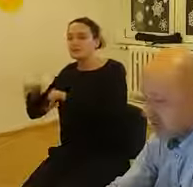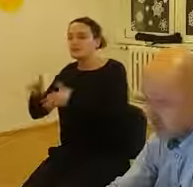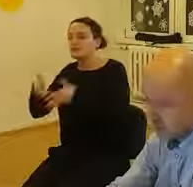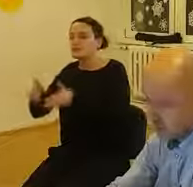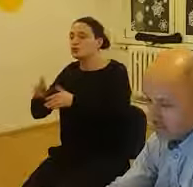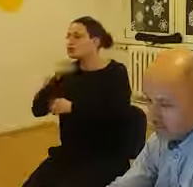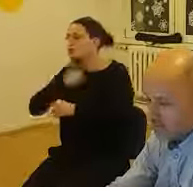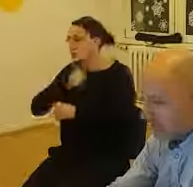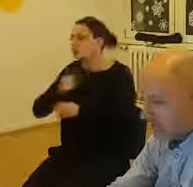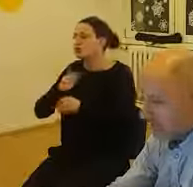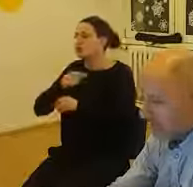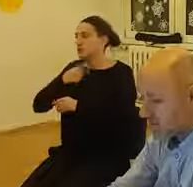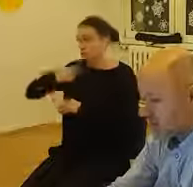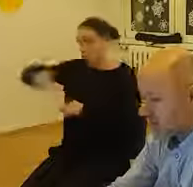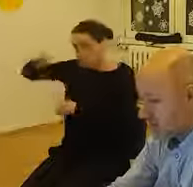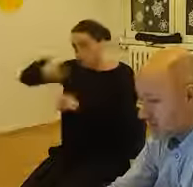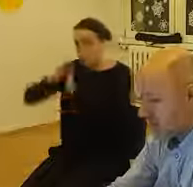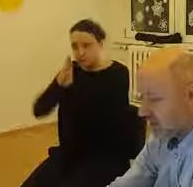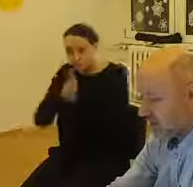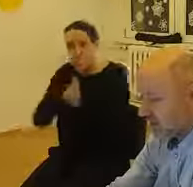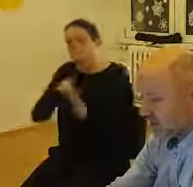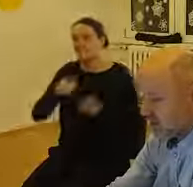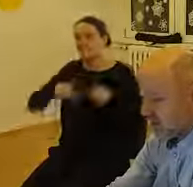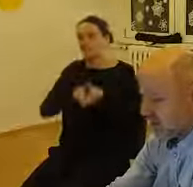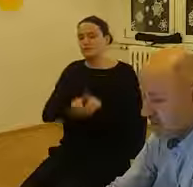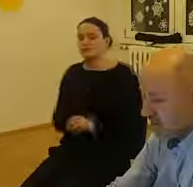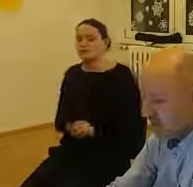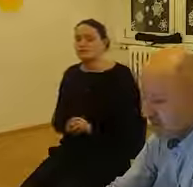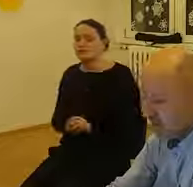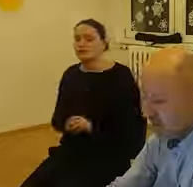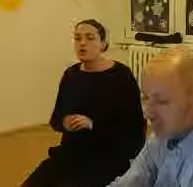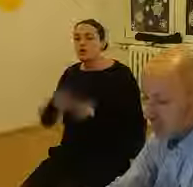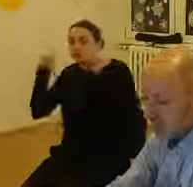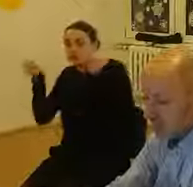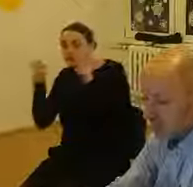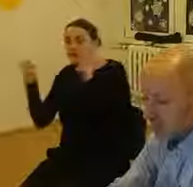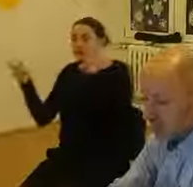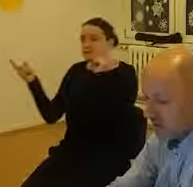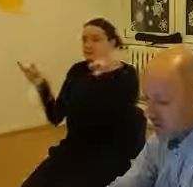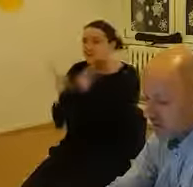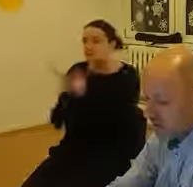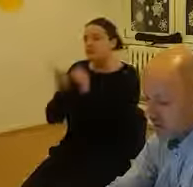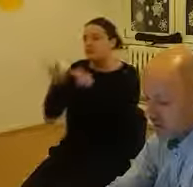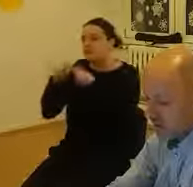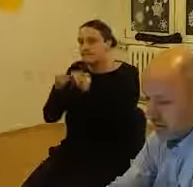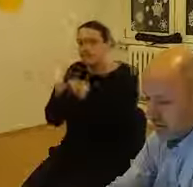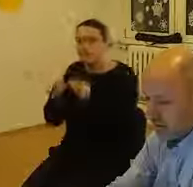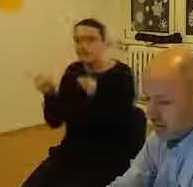Zieleni. No tutaj festyny, spotkania wigilijne, o których już wspominałem.